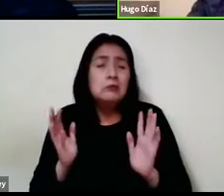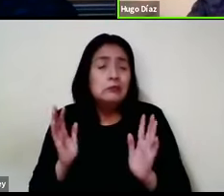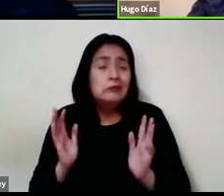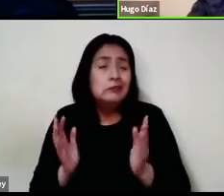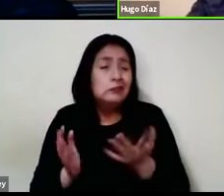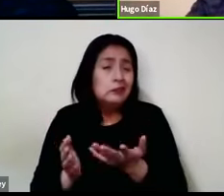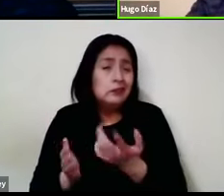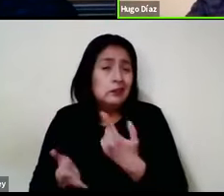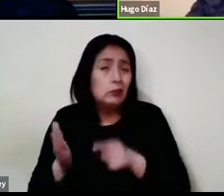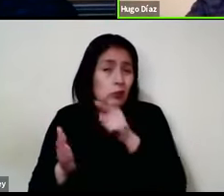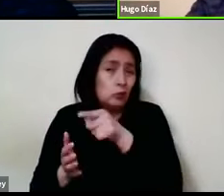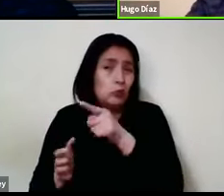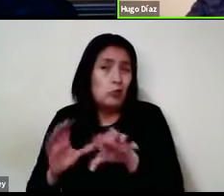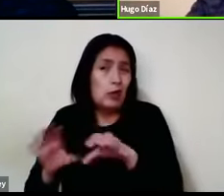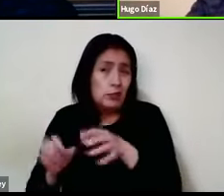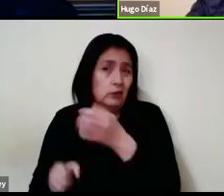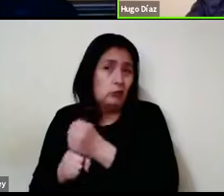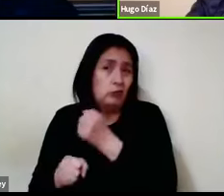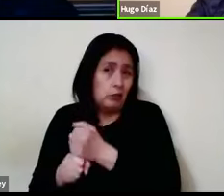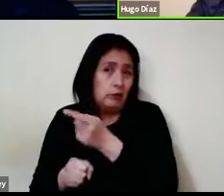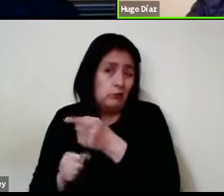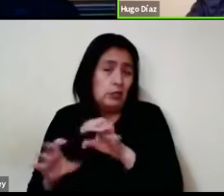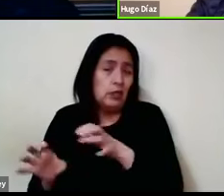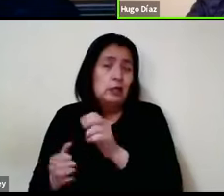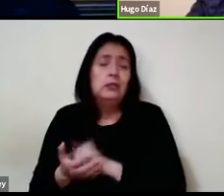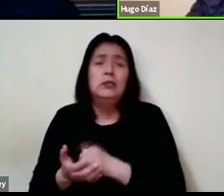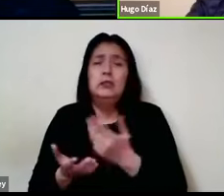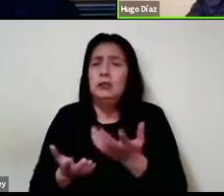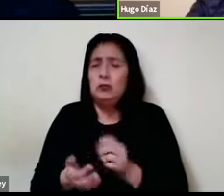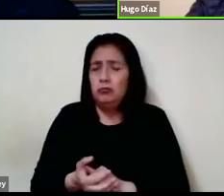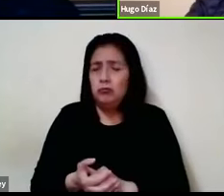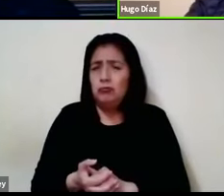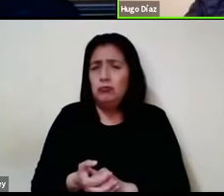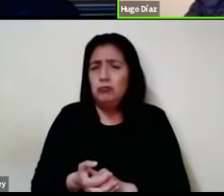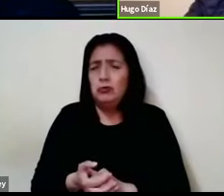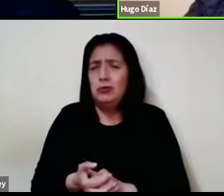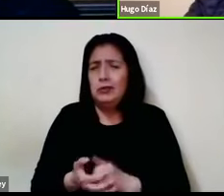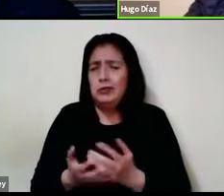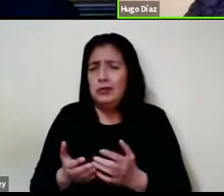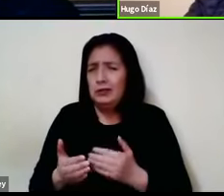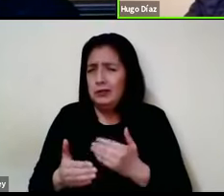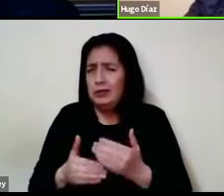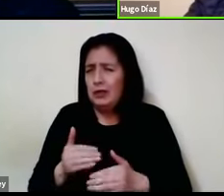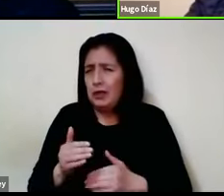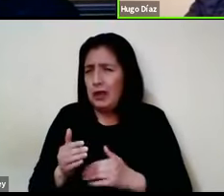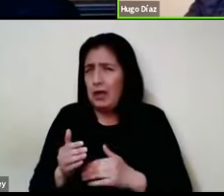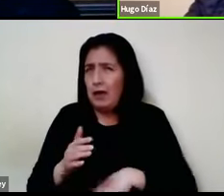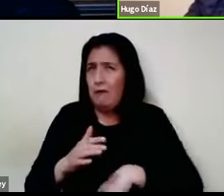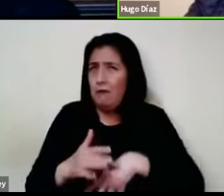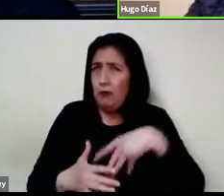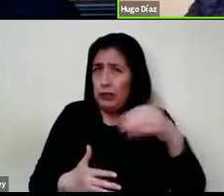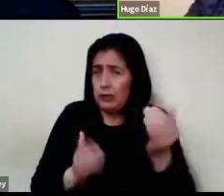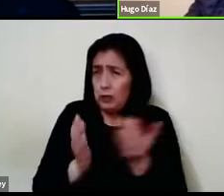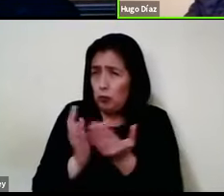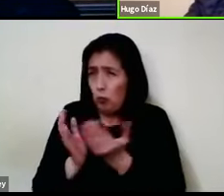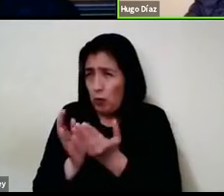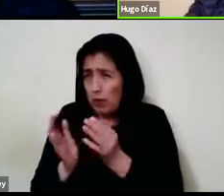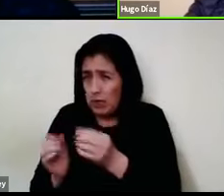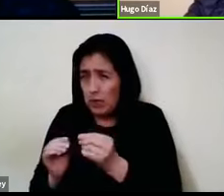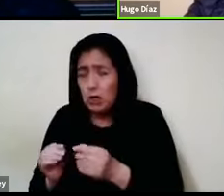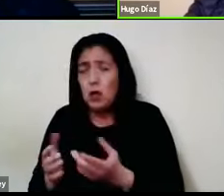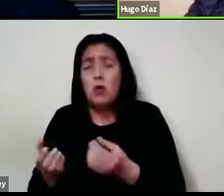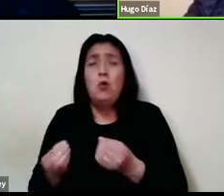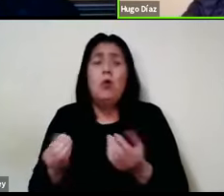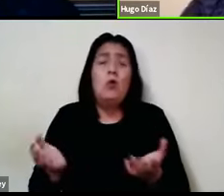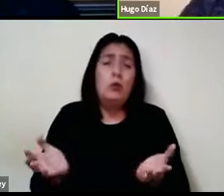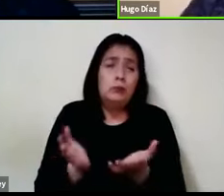la acción que tú estás desarrollando es una acción que está trascendiendo la escuela y está